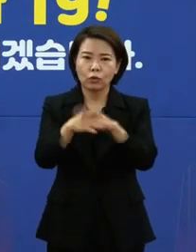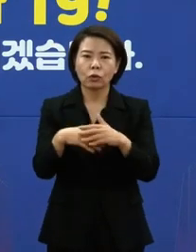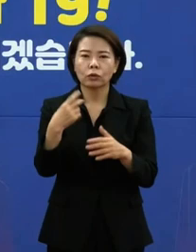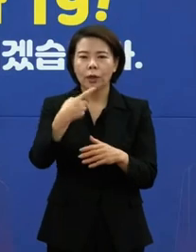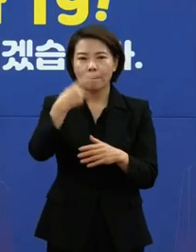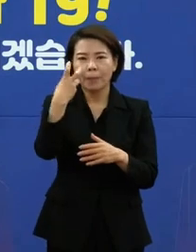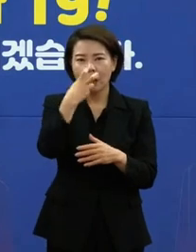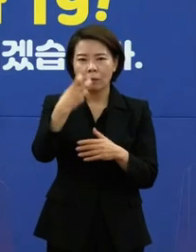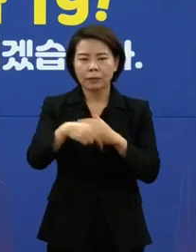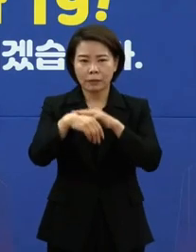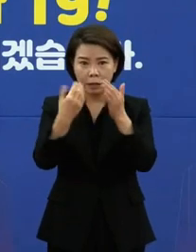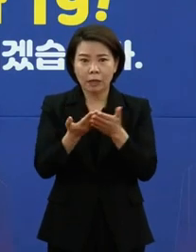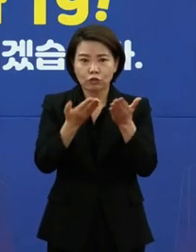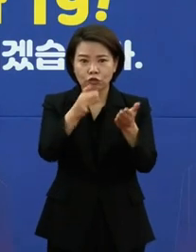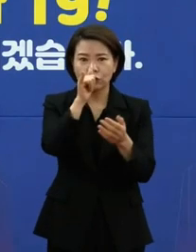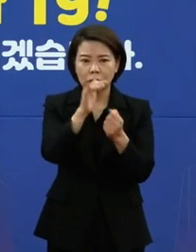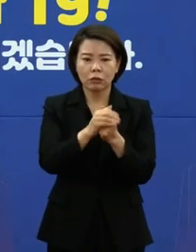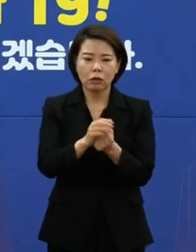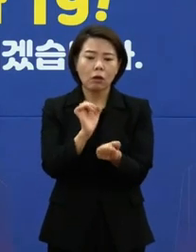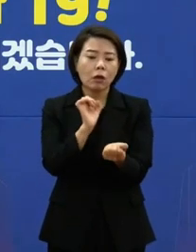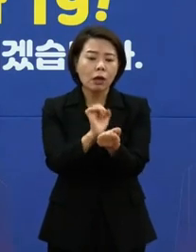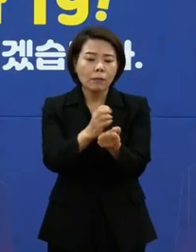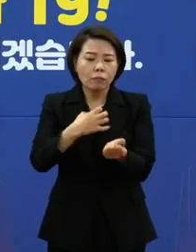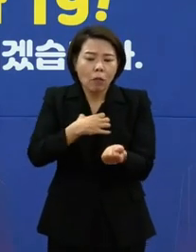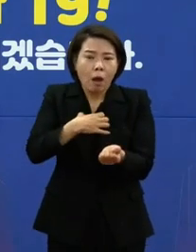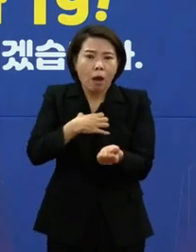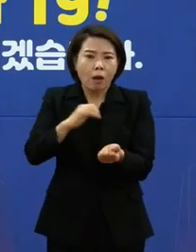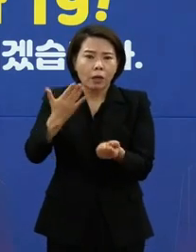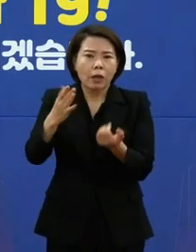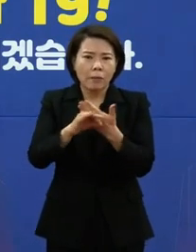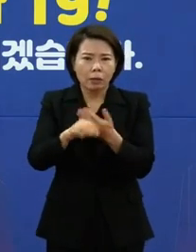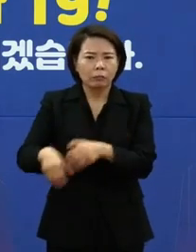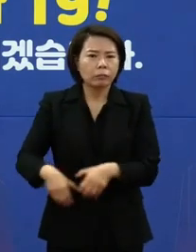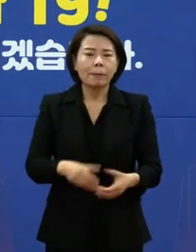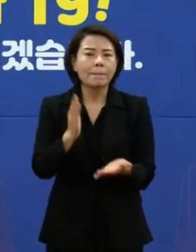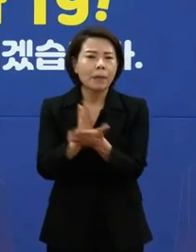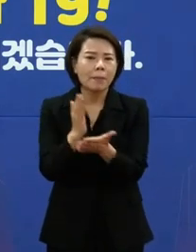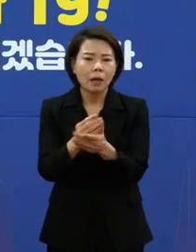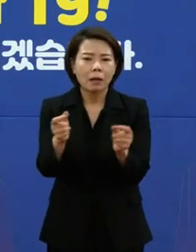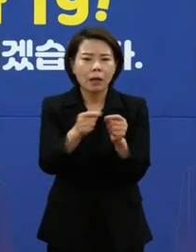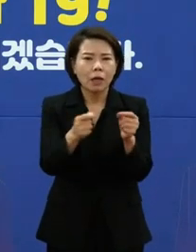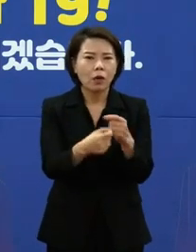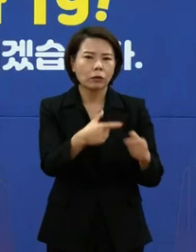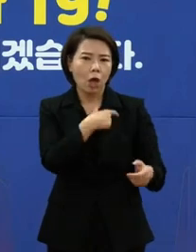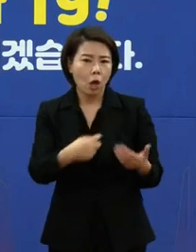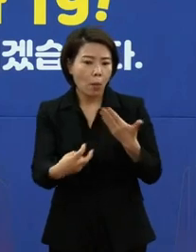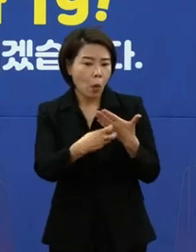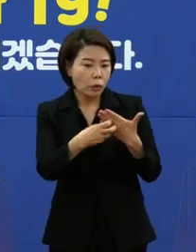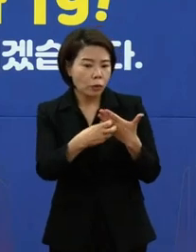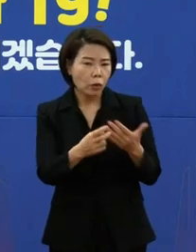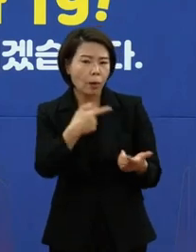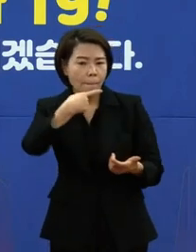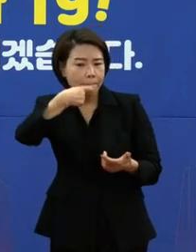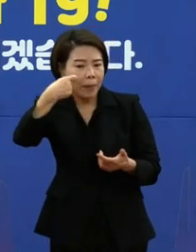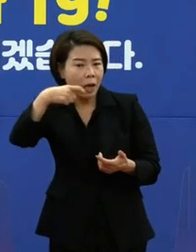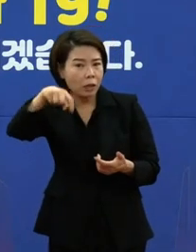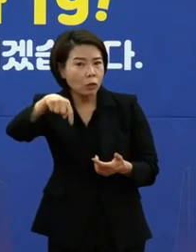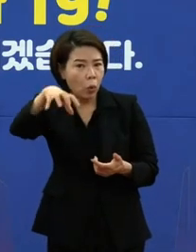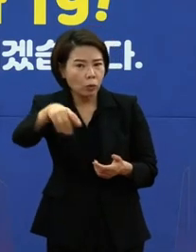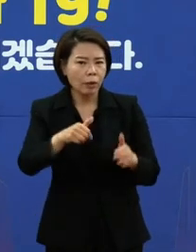진단검사를 받을 수 있는 만큼 감염이 우려된다면 주저없이 가까운 보건소 선별주소를